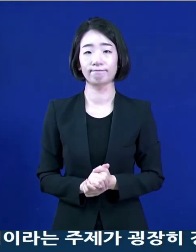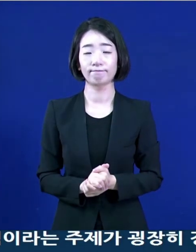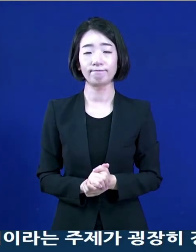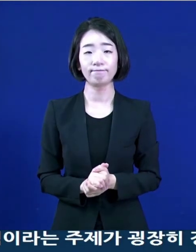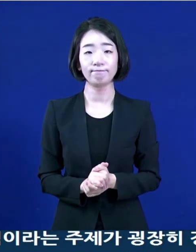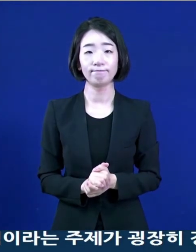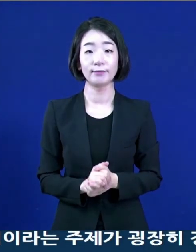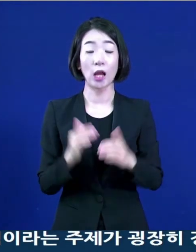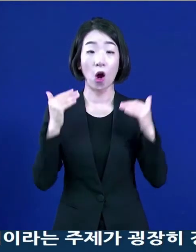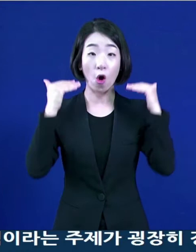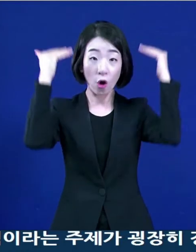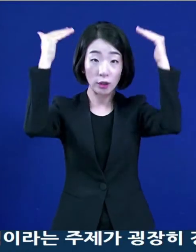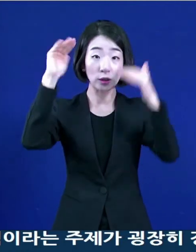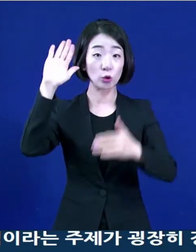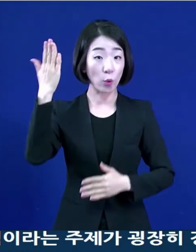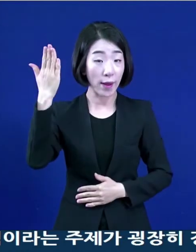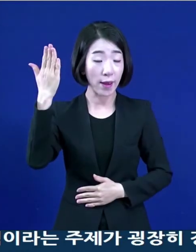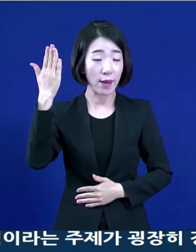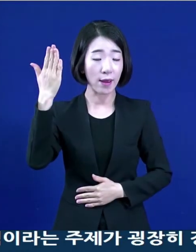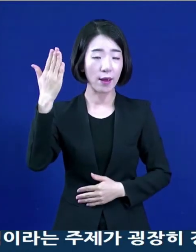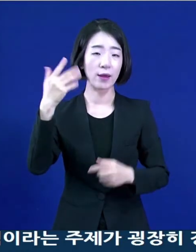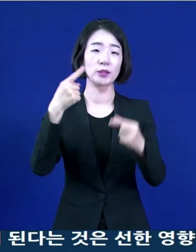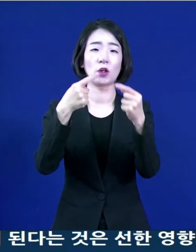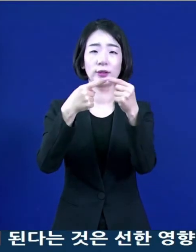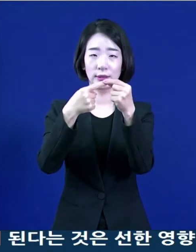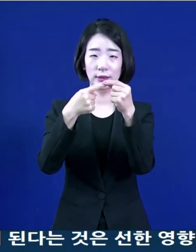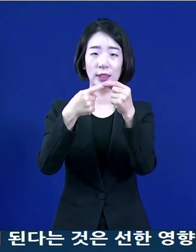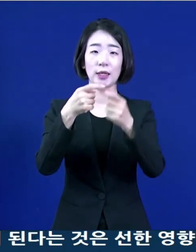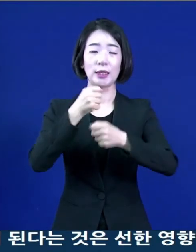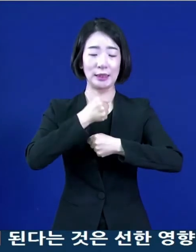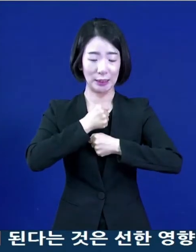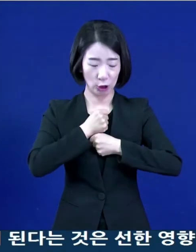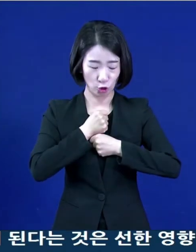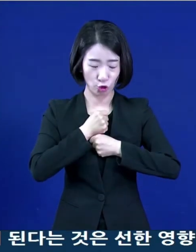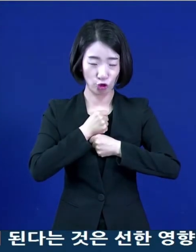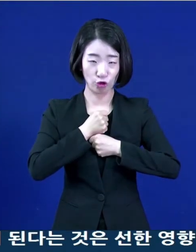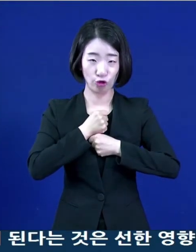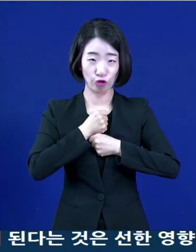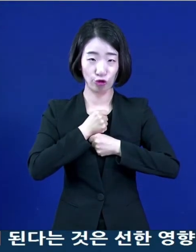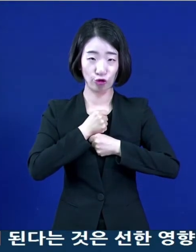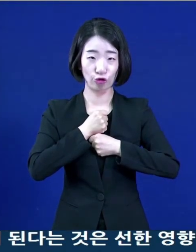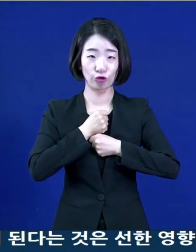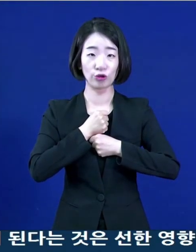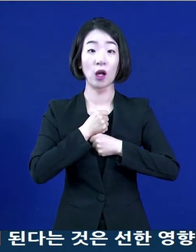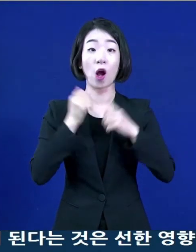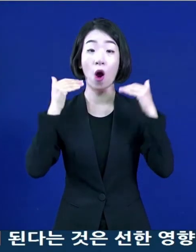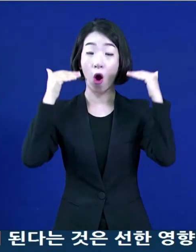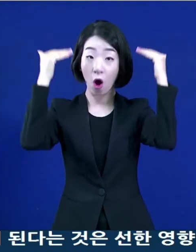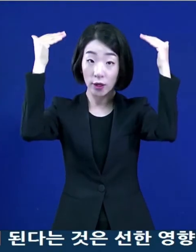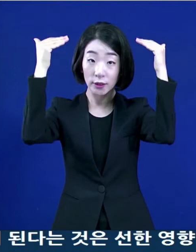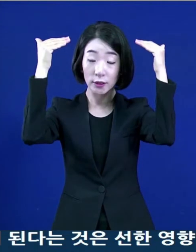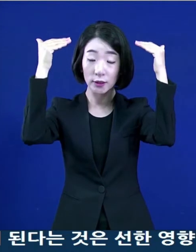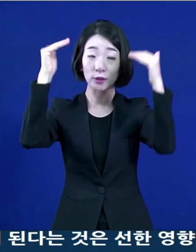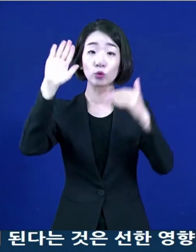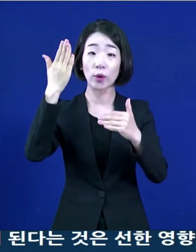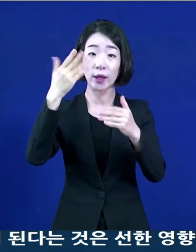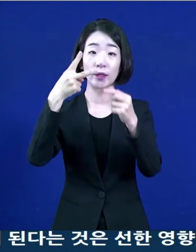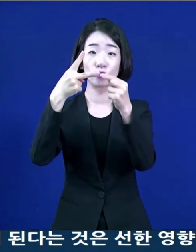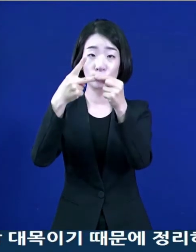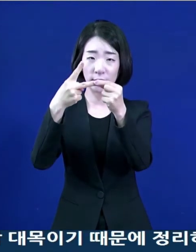정리하면, 어른이 된다는 것은 첫째, 신중한 겁니다. 어른이 된다는 것은